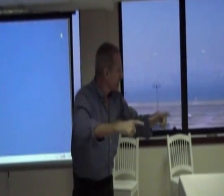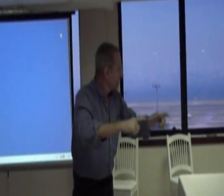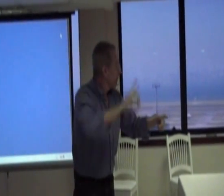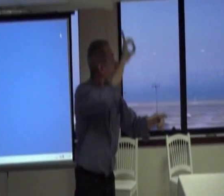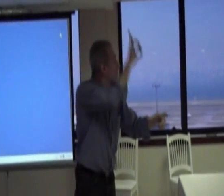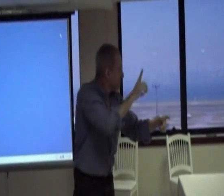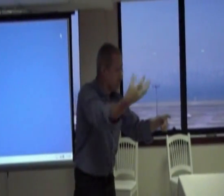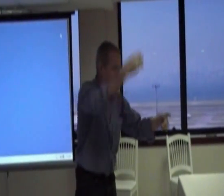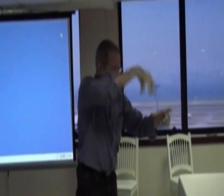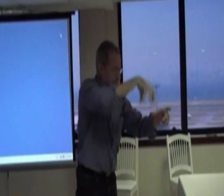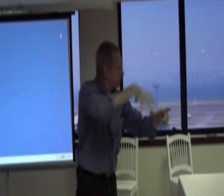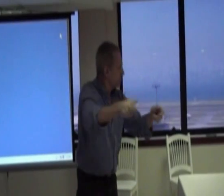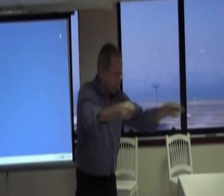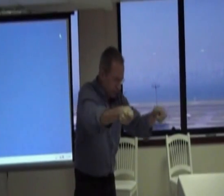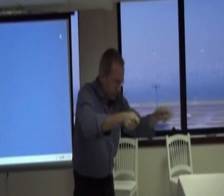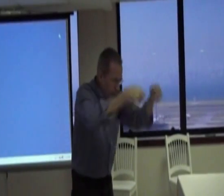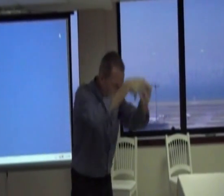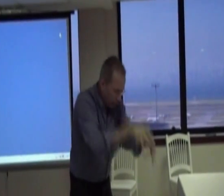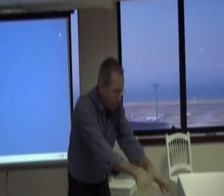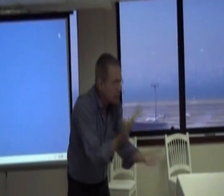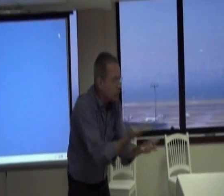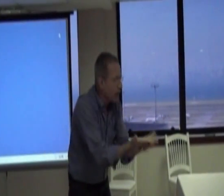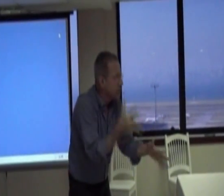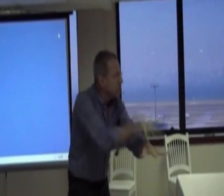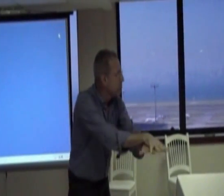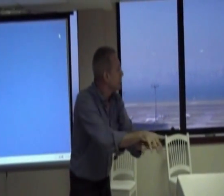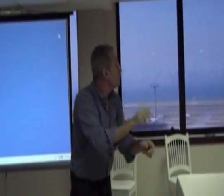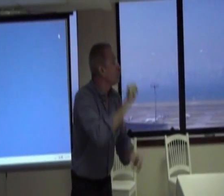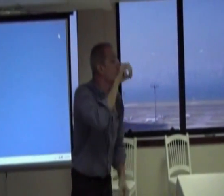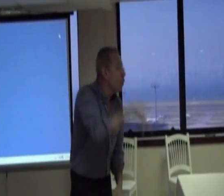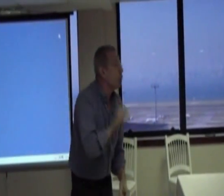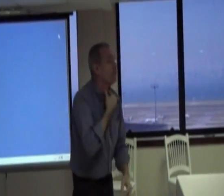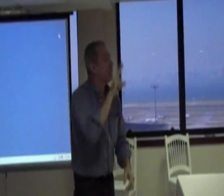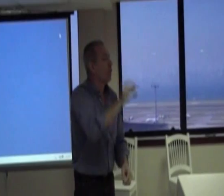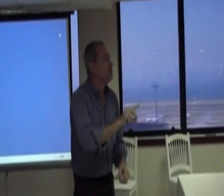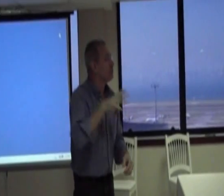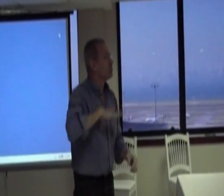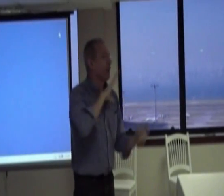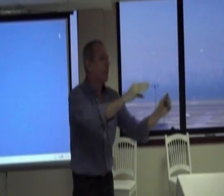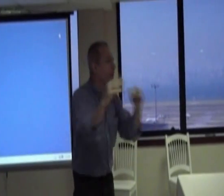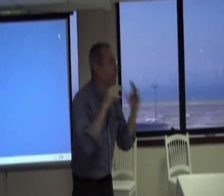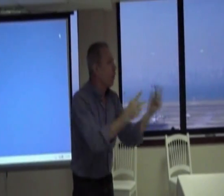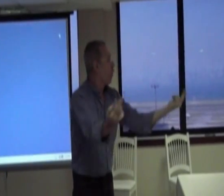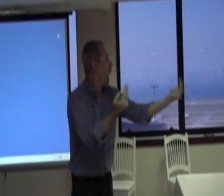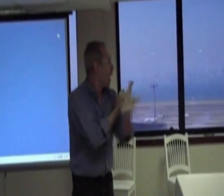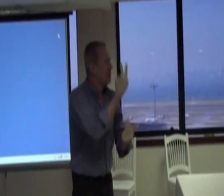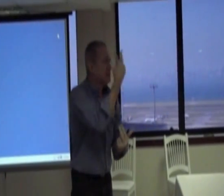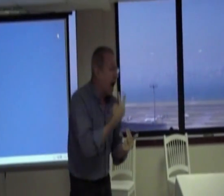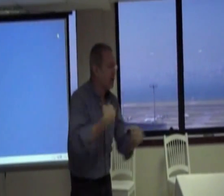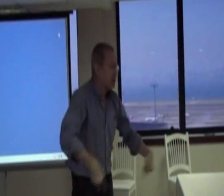exemplo, hoje no contexto inclusivo, uma peneira, digamos assim. A gente passa pela peneira todas as pessoas com deficiência ou não. E se a gente for passar por essa